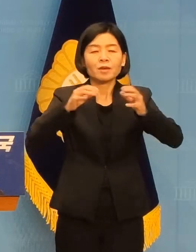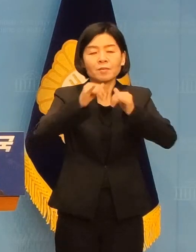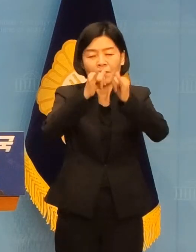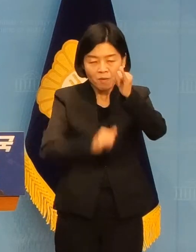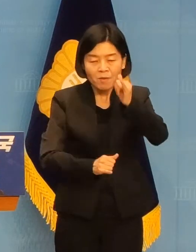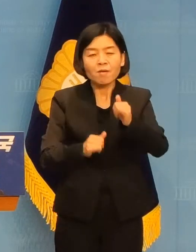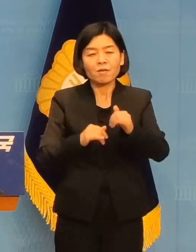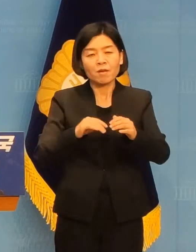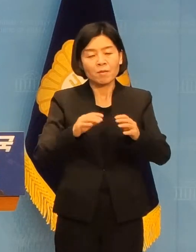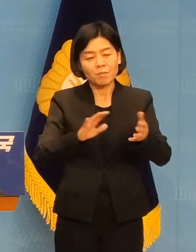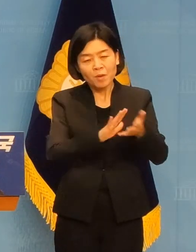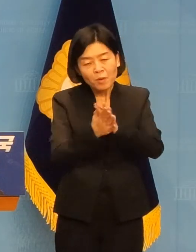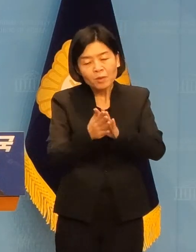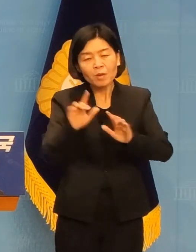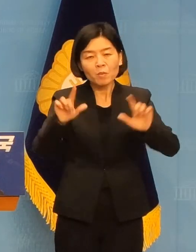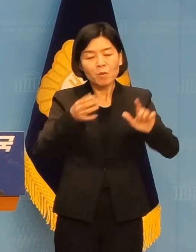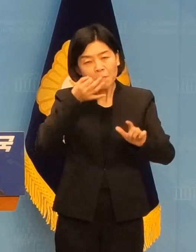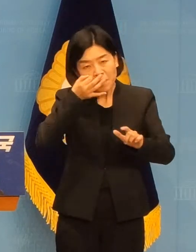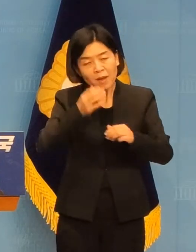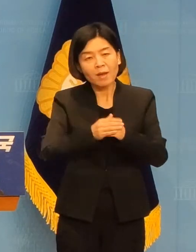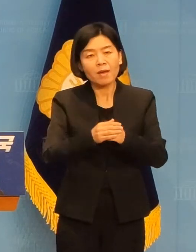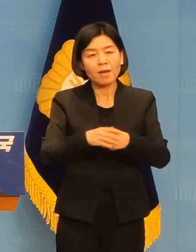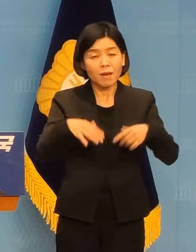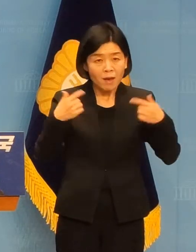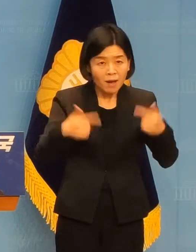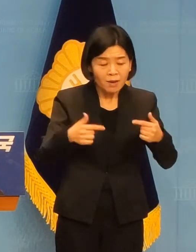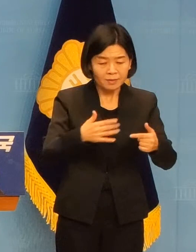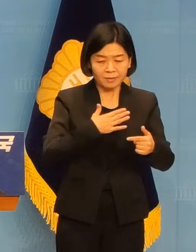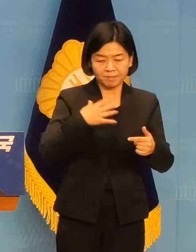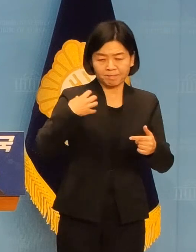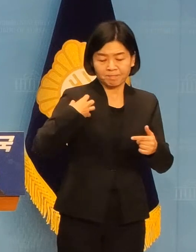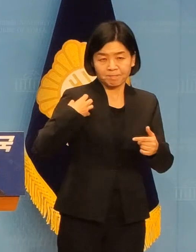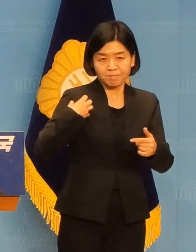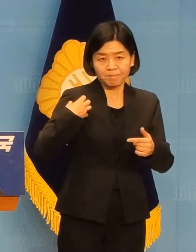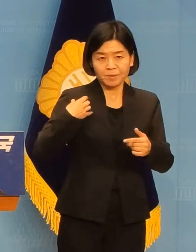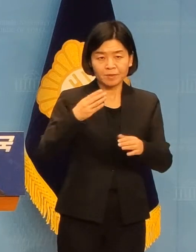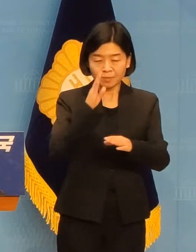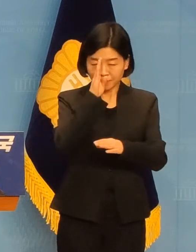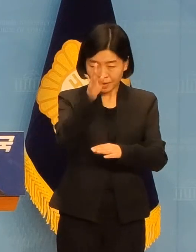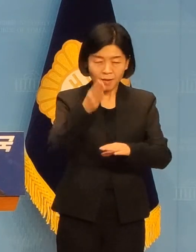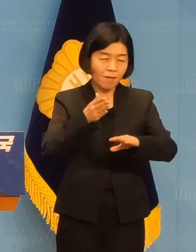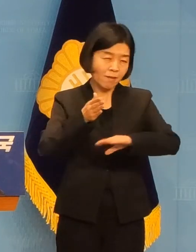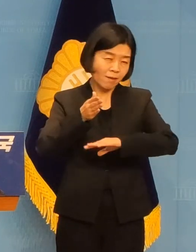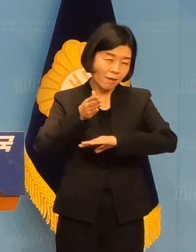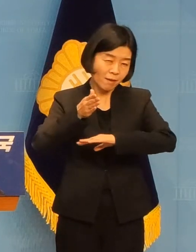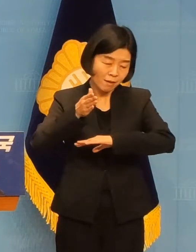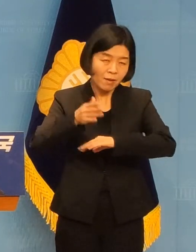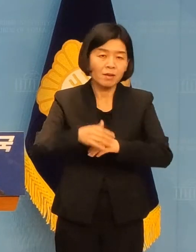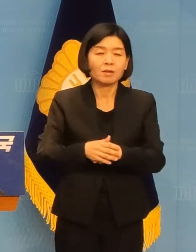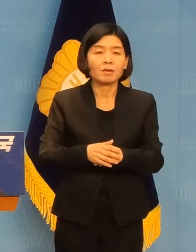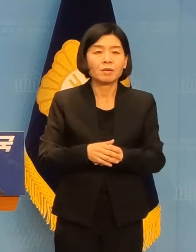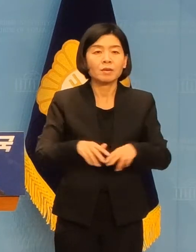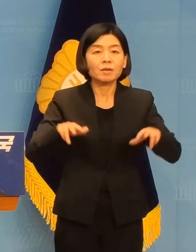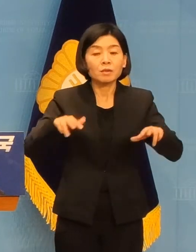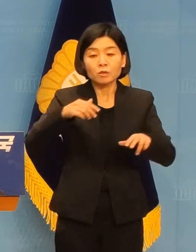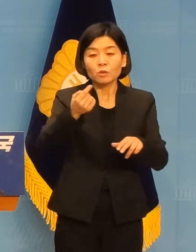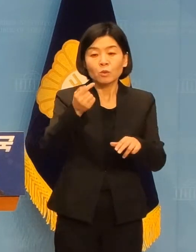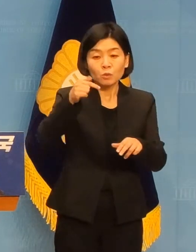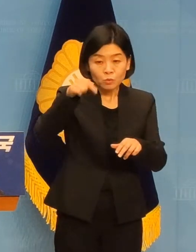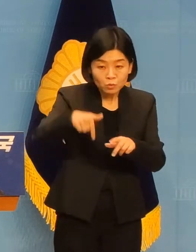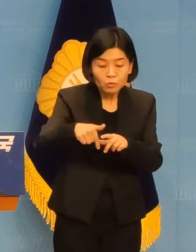매 시기마다 제 몫을 다하기 위해 앞만 보고 달려왔습니다. 그리고 조국과